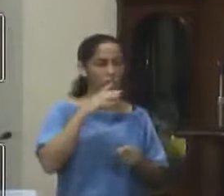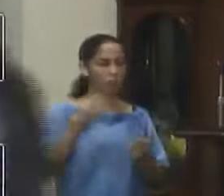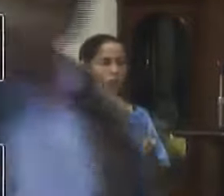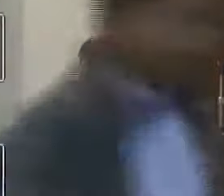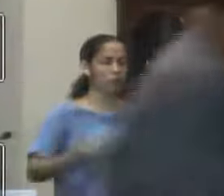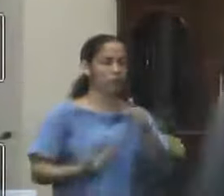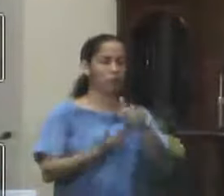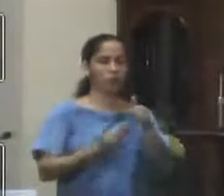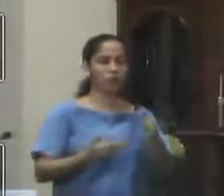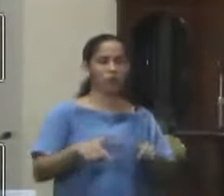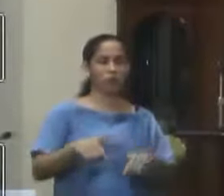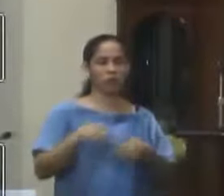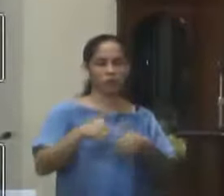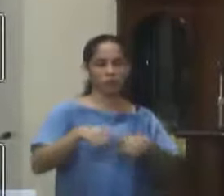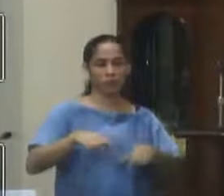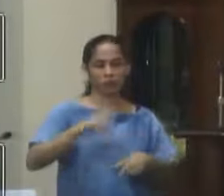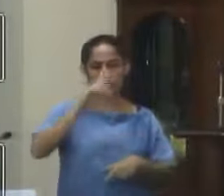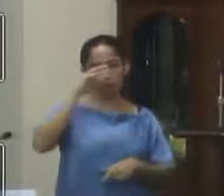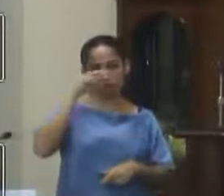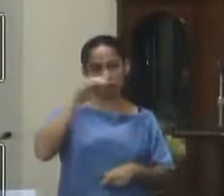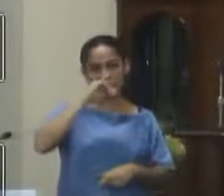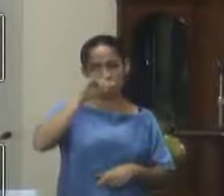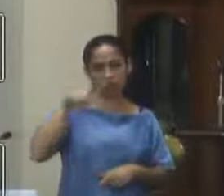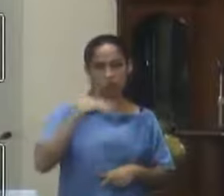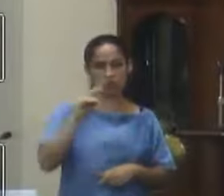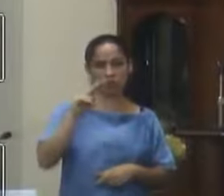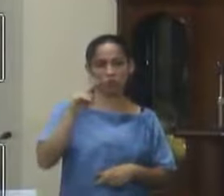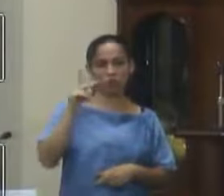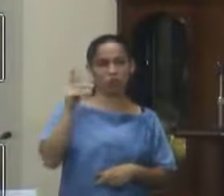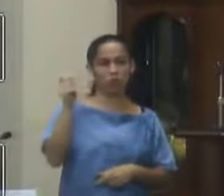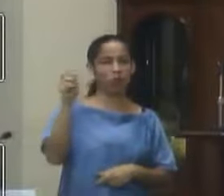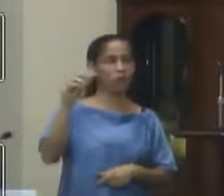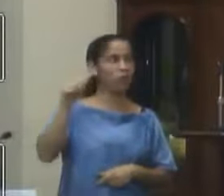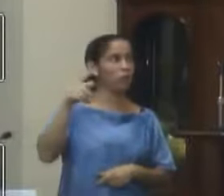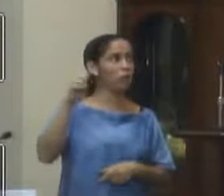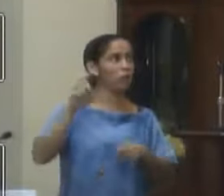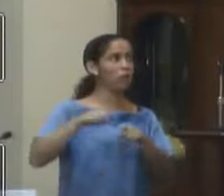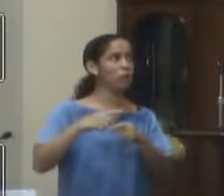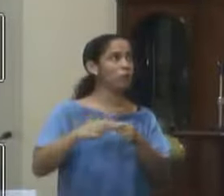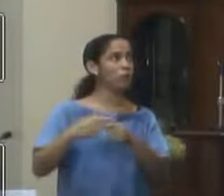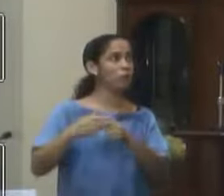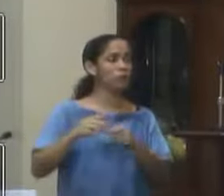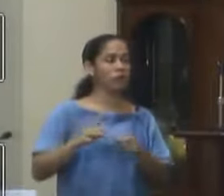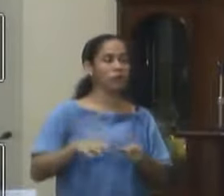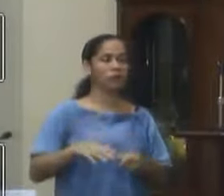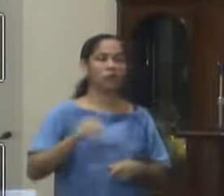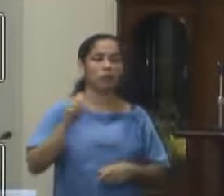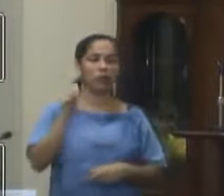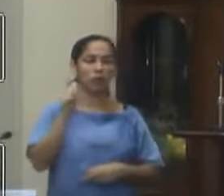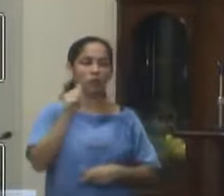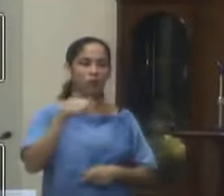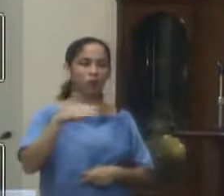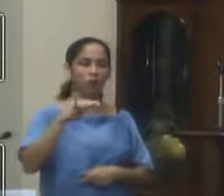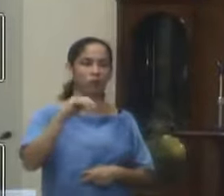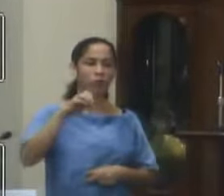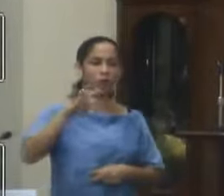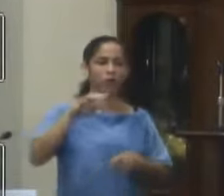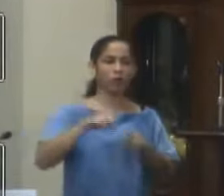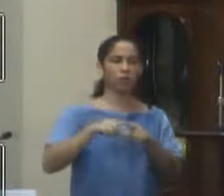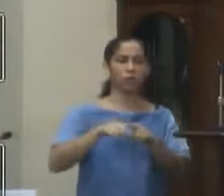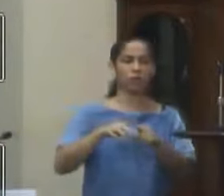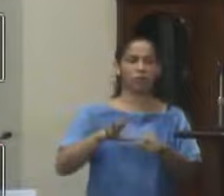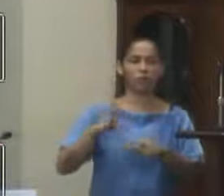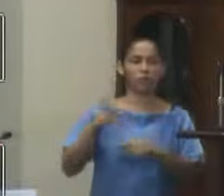Juparanã, passei amanhã em Juparanã para fecharmos o programa do ambiente legal, para fecharmos o programa de